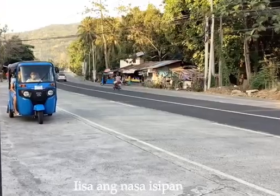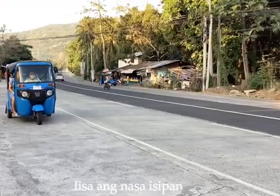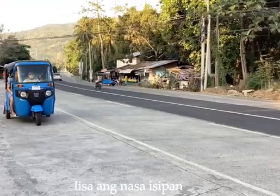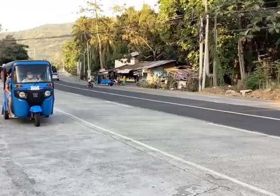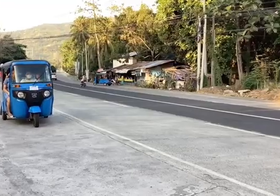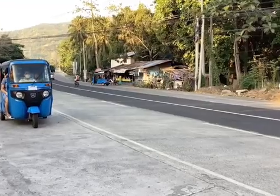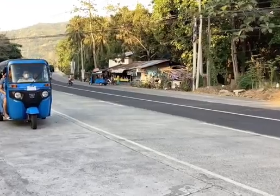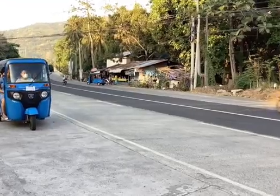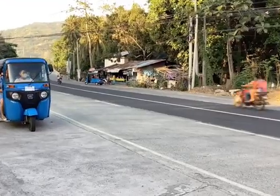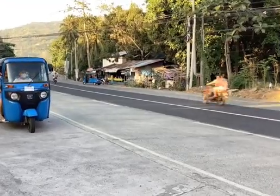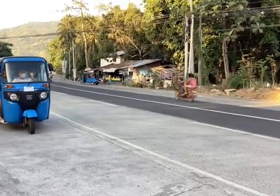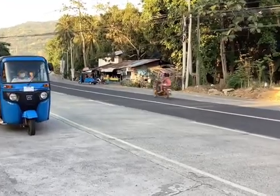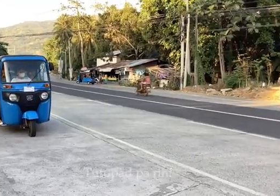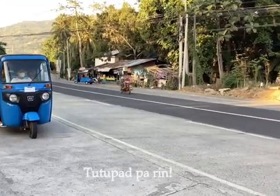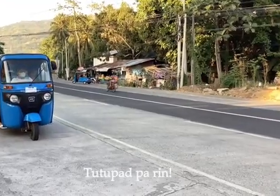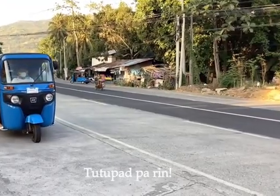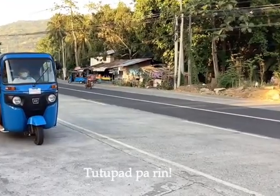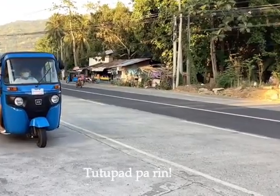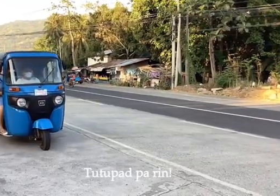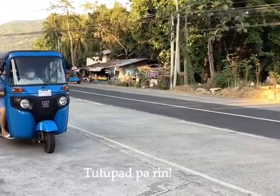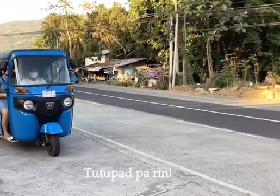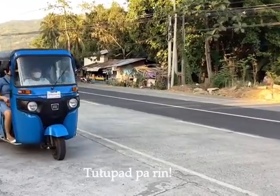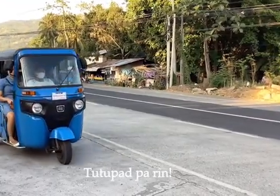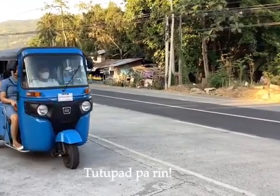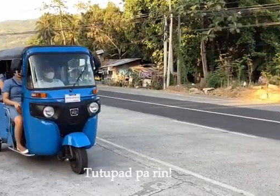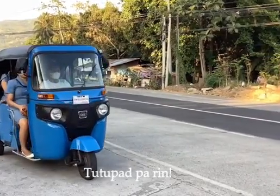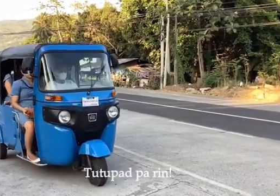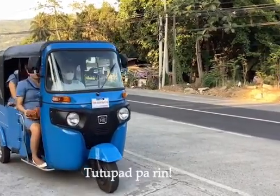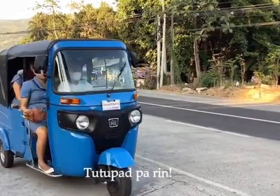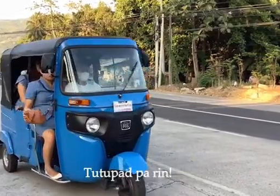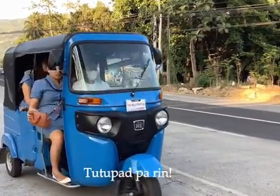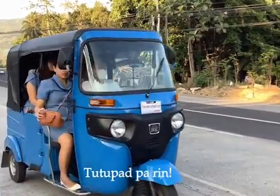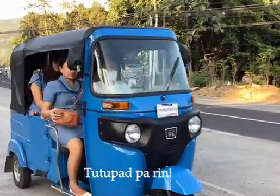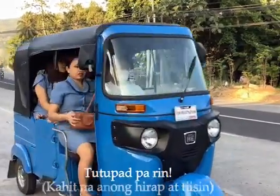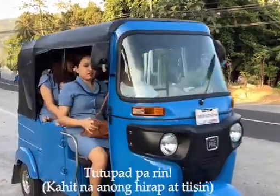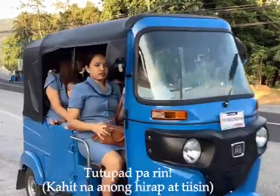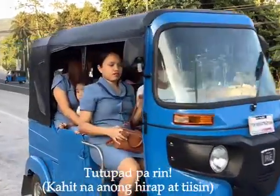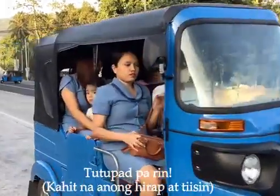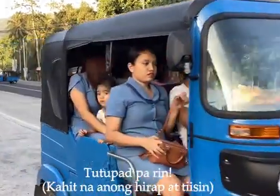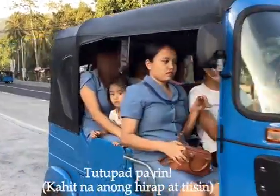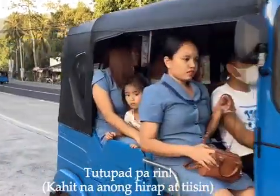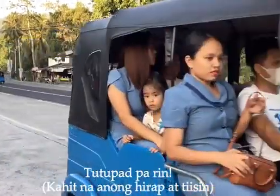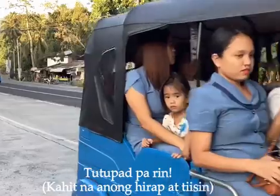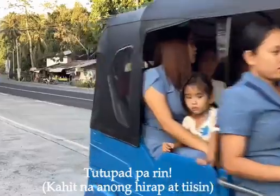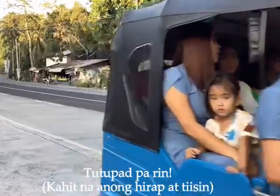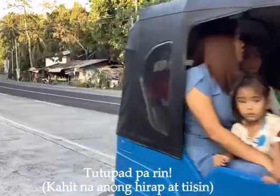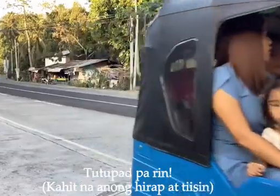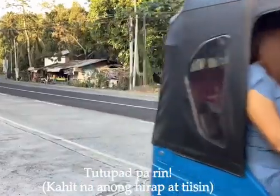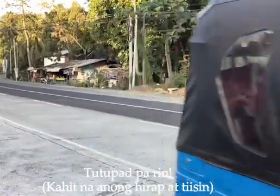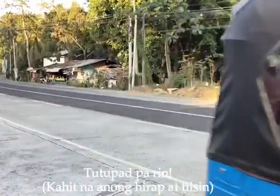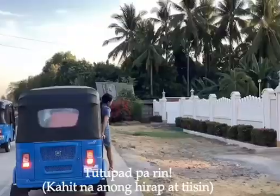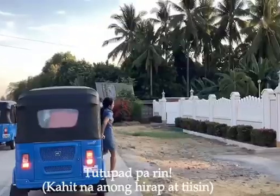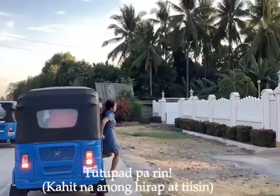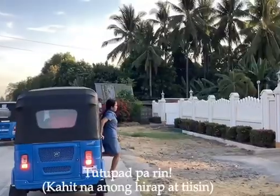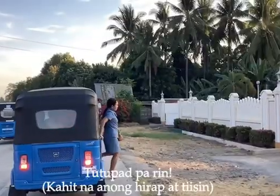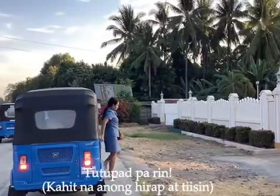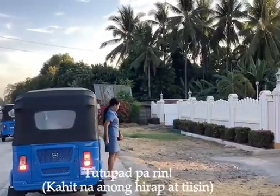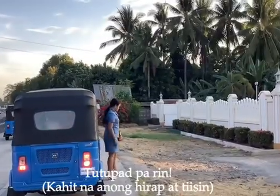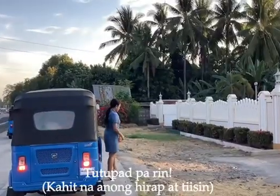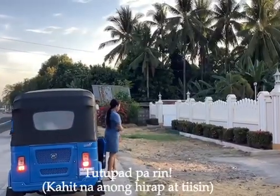isipan, tutupad pa rin. Kahit anong hirap at